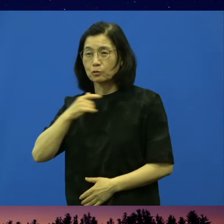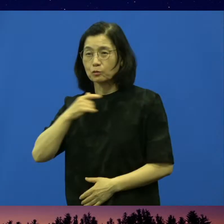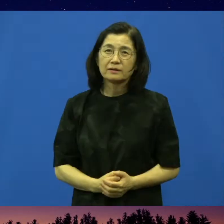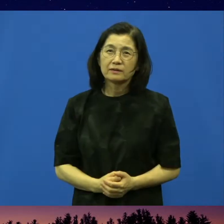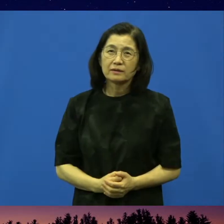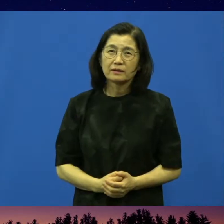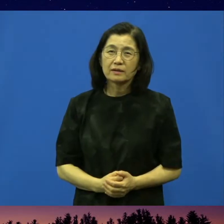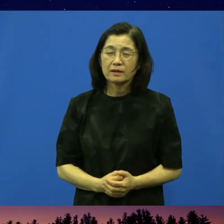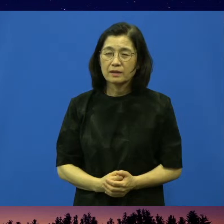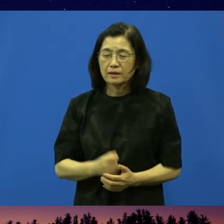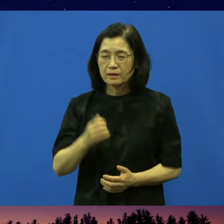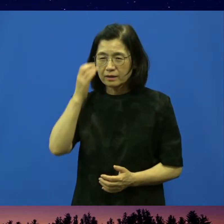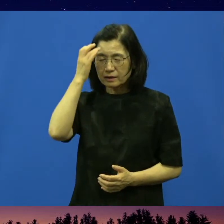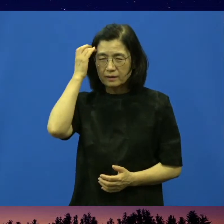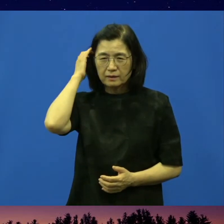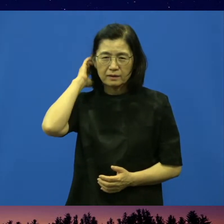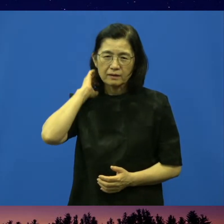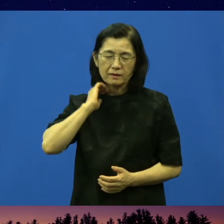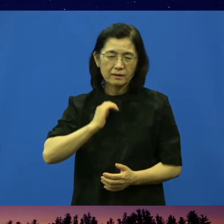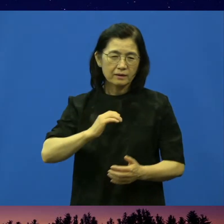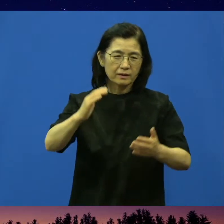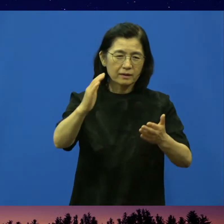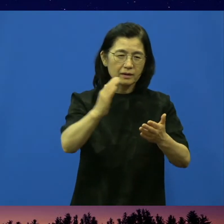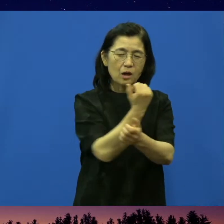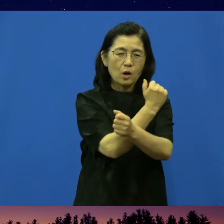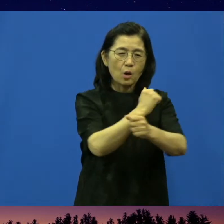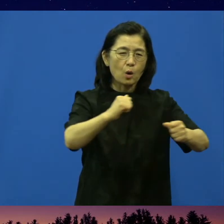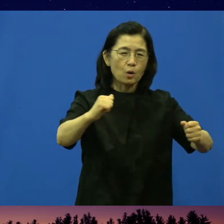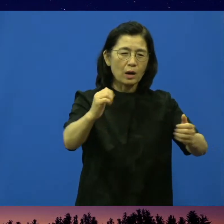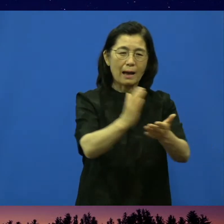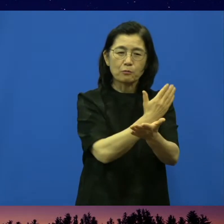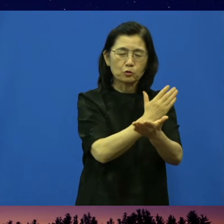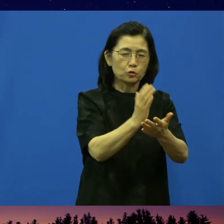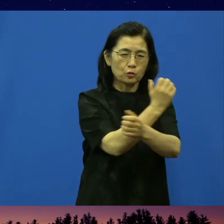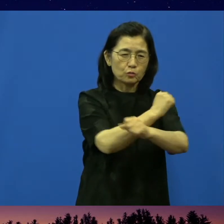있으면 그래도 먹고 살 것이라고 생각했겠죠.